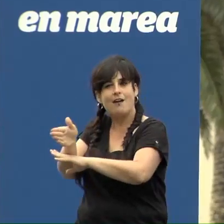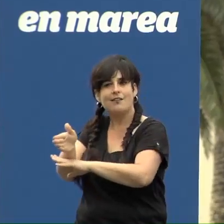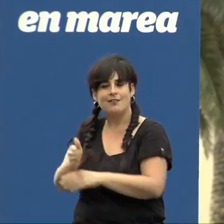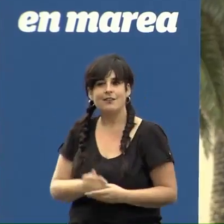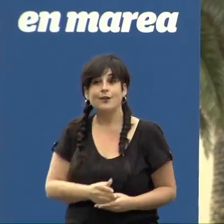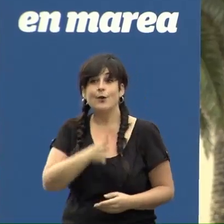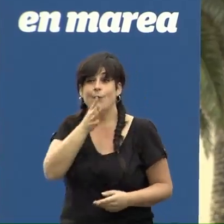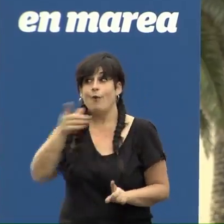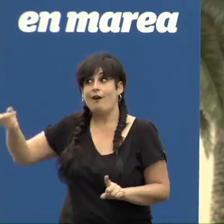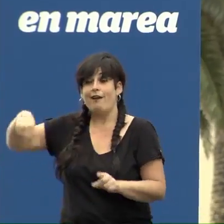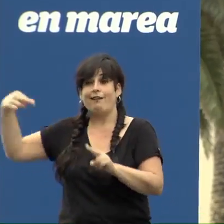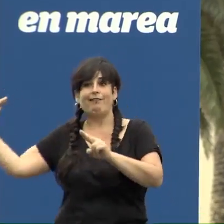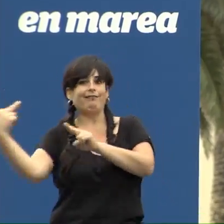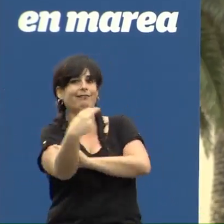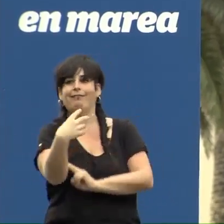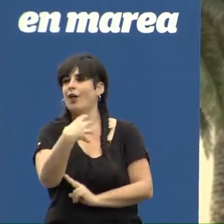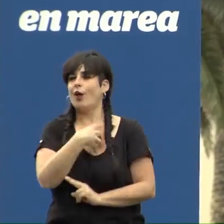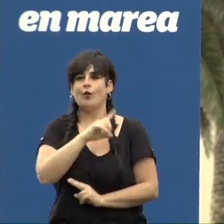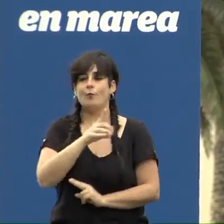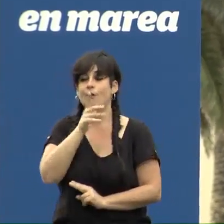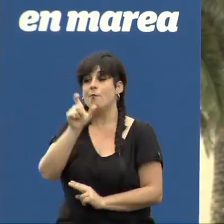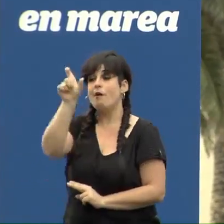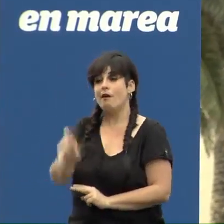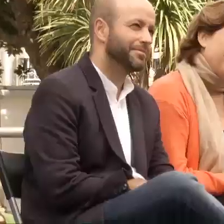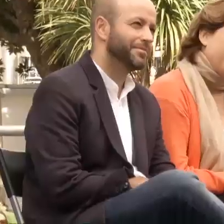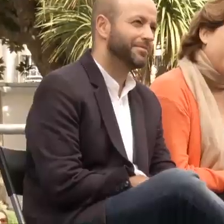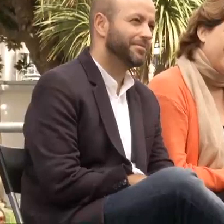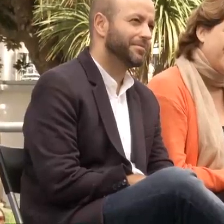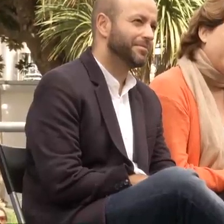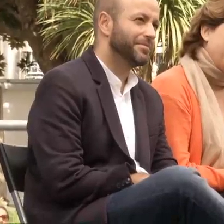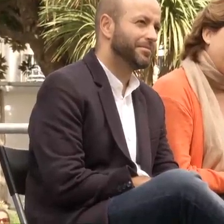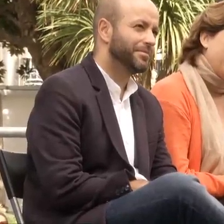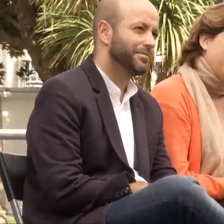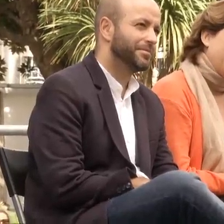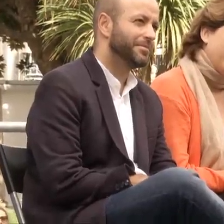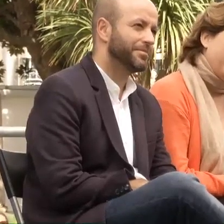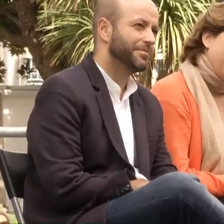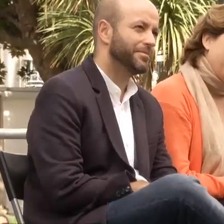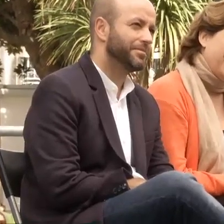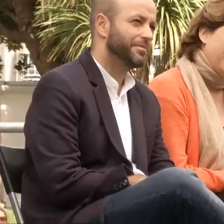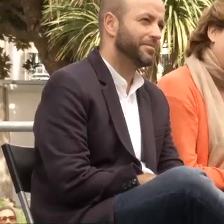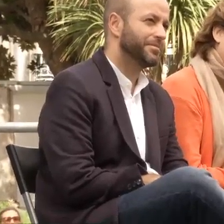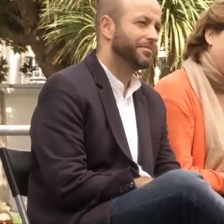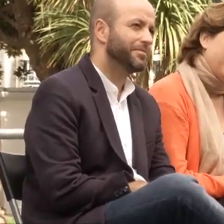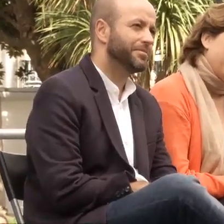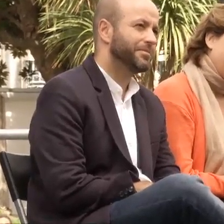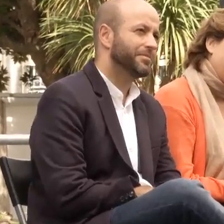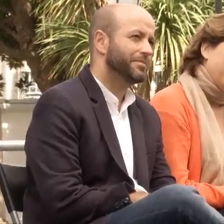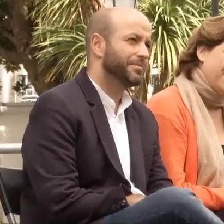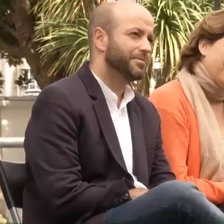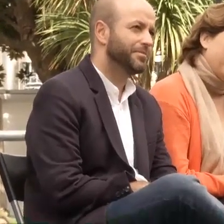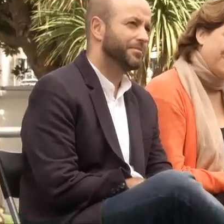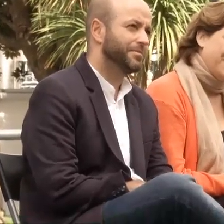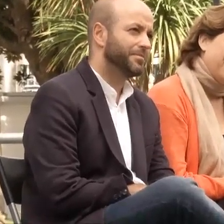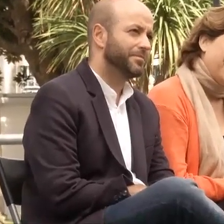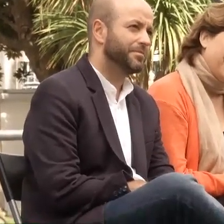non poden atacalos, porque ten unha honestidade innegociable, unha formación innegociable, porque se xogou o seu espacio de